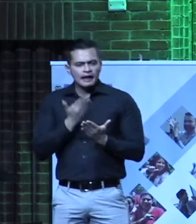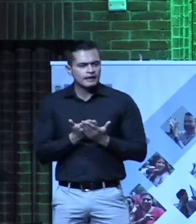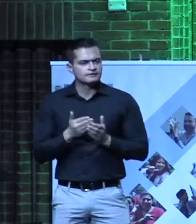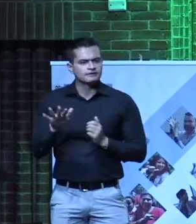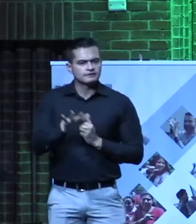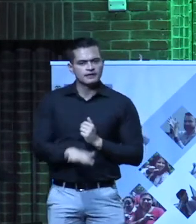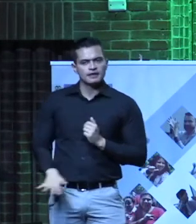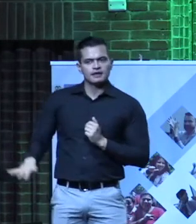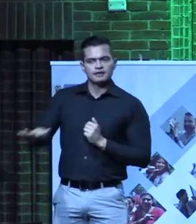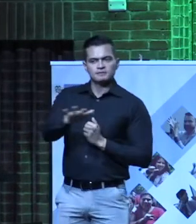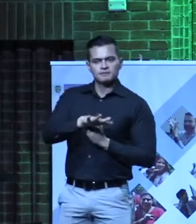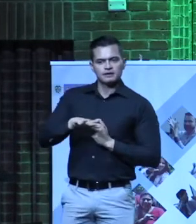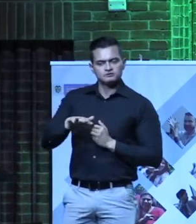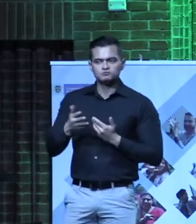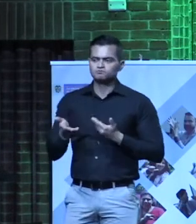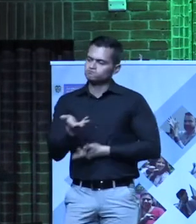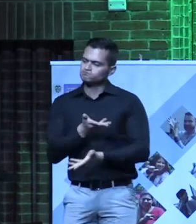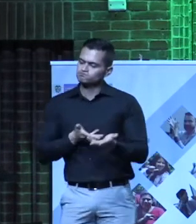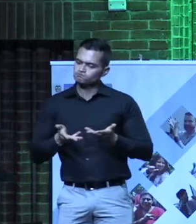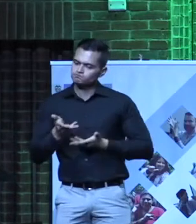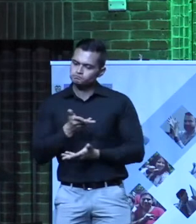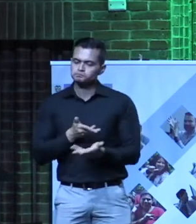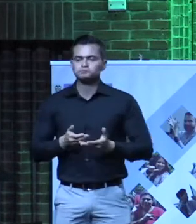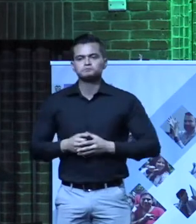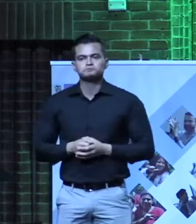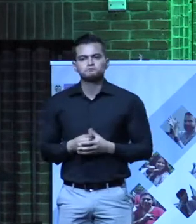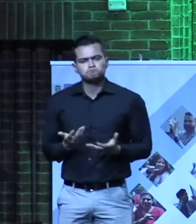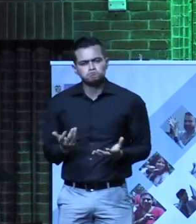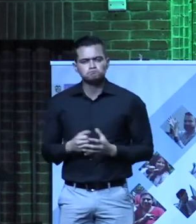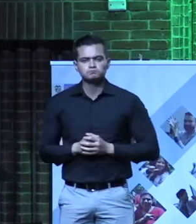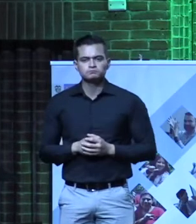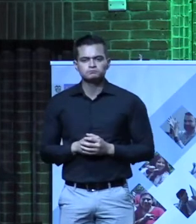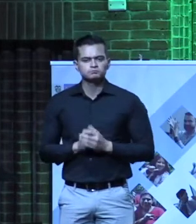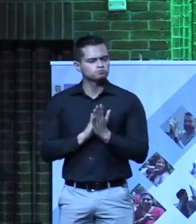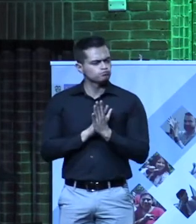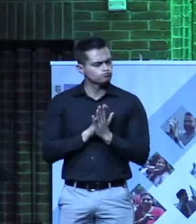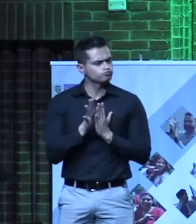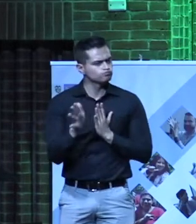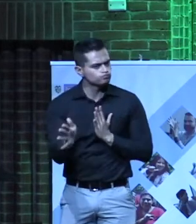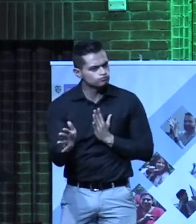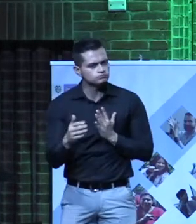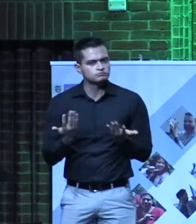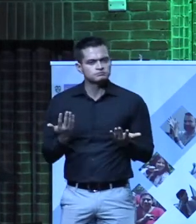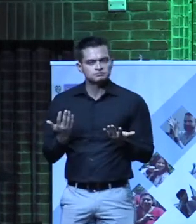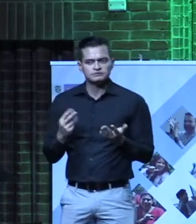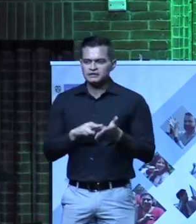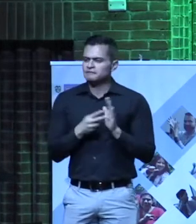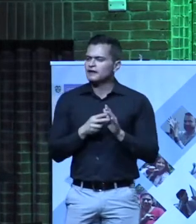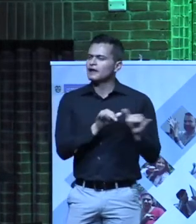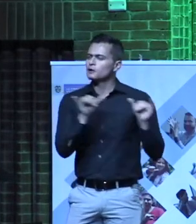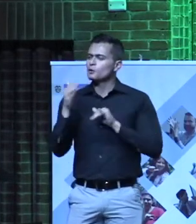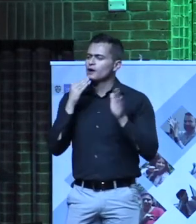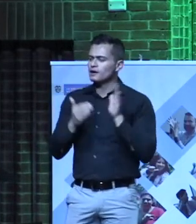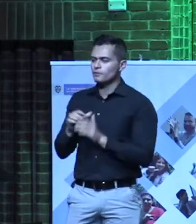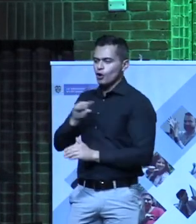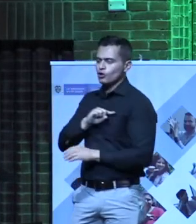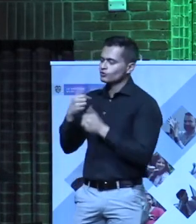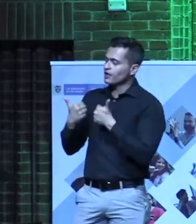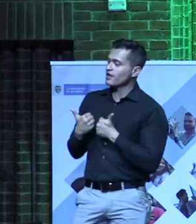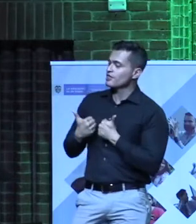nos brinda para hacer el relato como de un buen noviazgo, si se quiere, ¿sí?